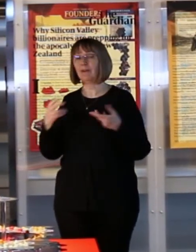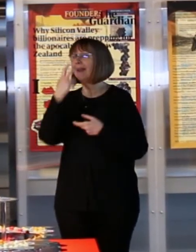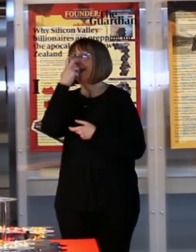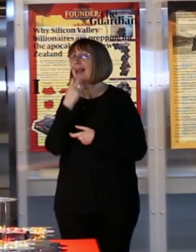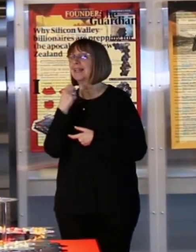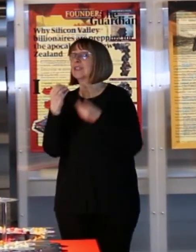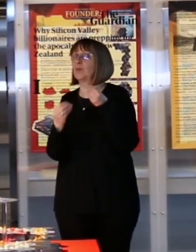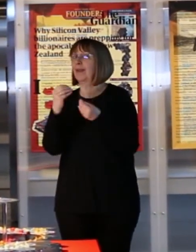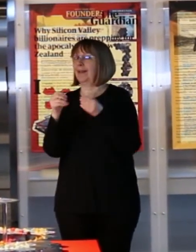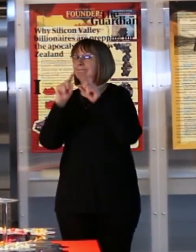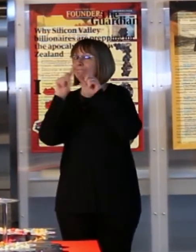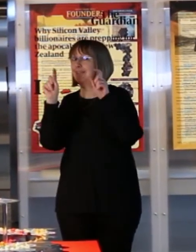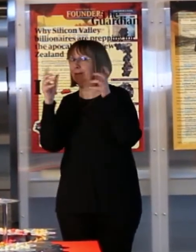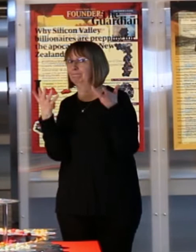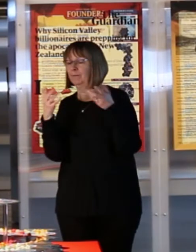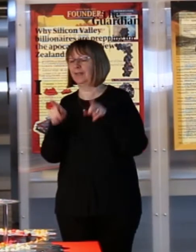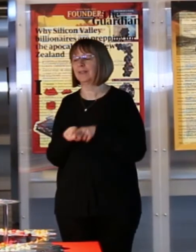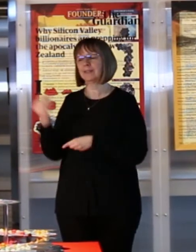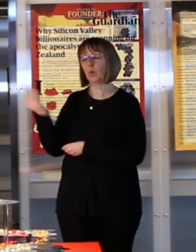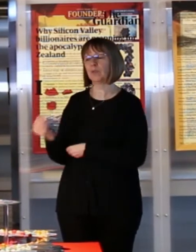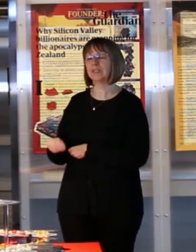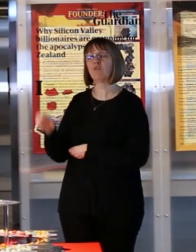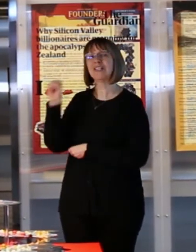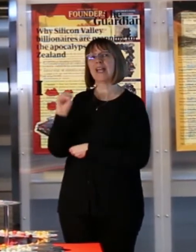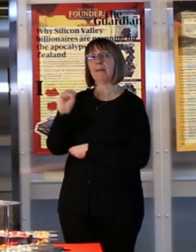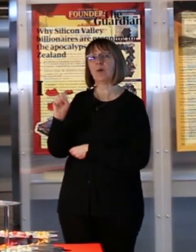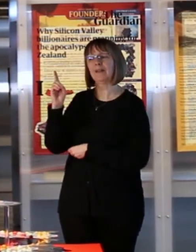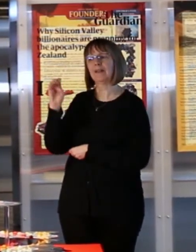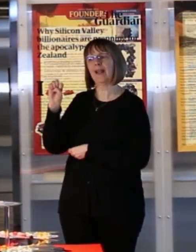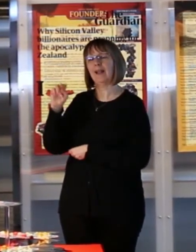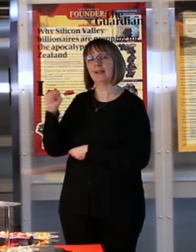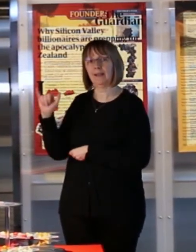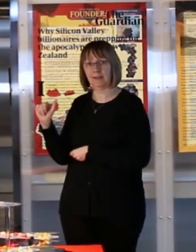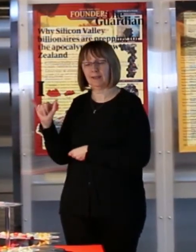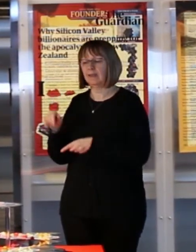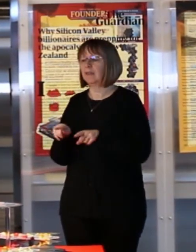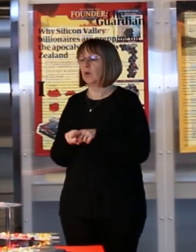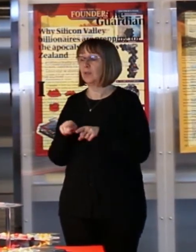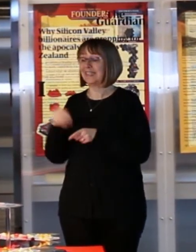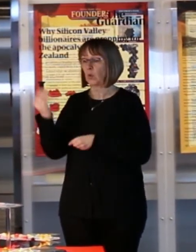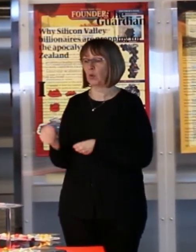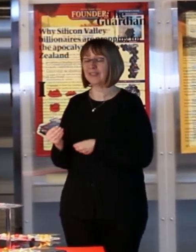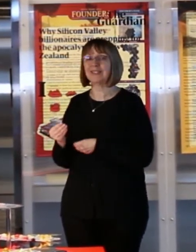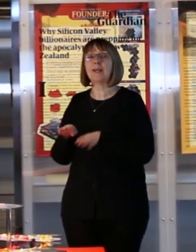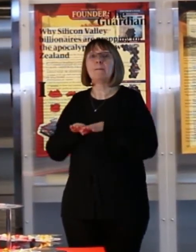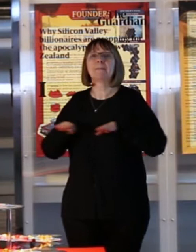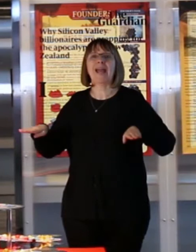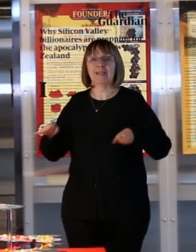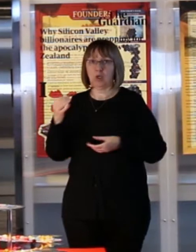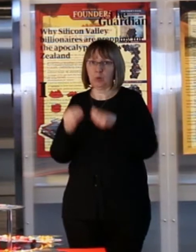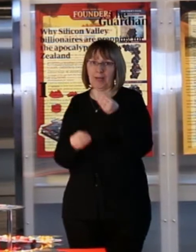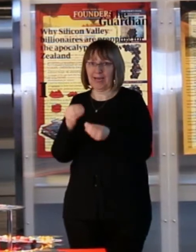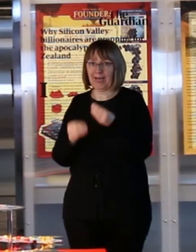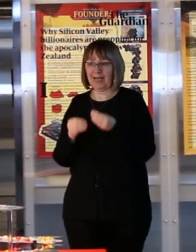Spiele und stehen hier an einem Kunstwerk von Simon Denny. Das Kunstwerk ist ein Brettspiel und